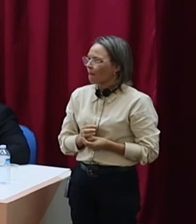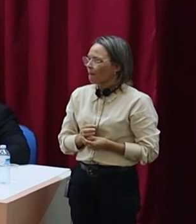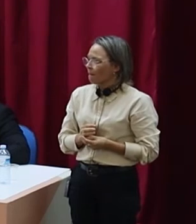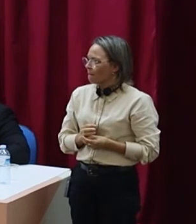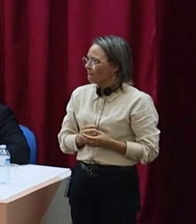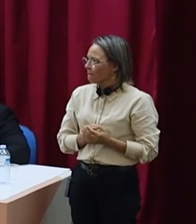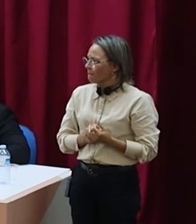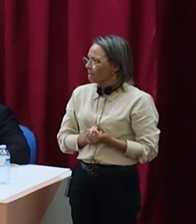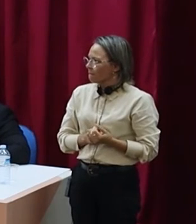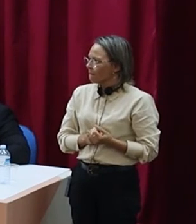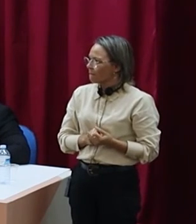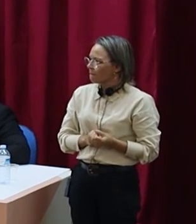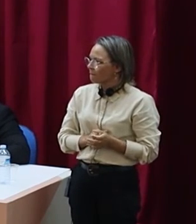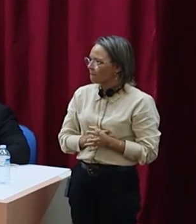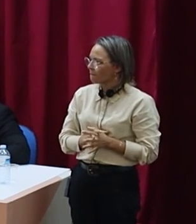Pode ser rapidinho.